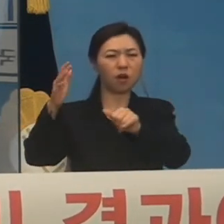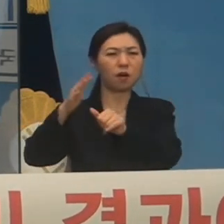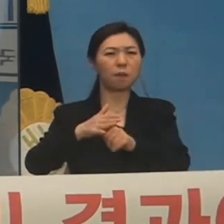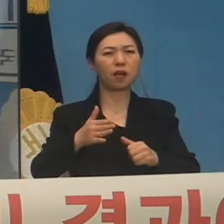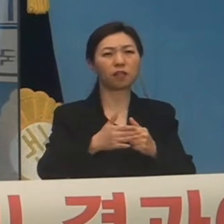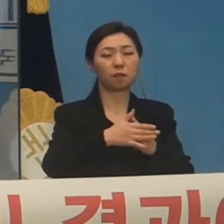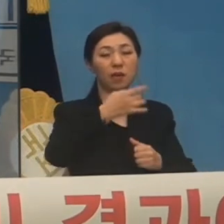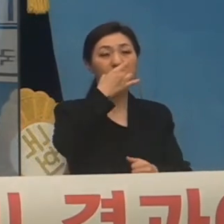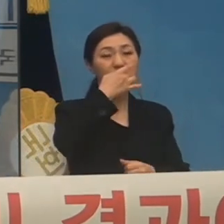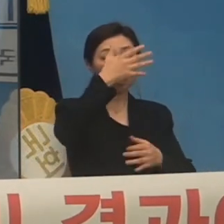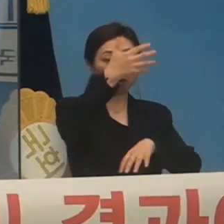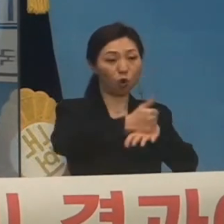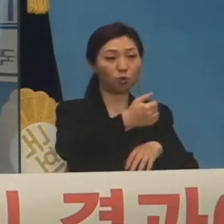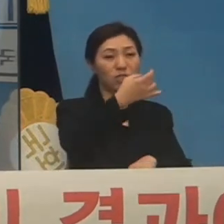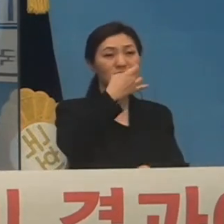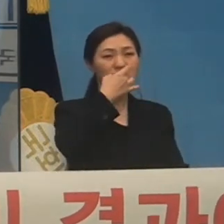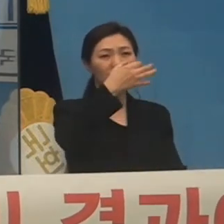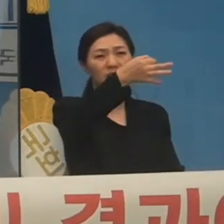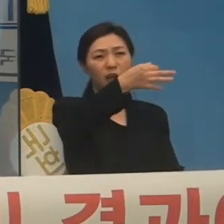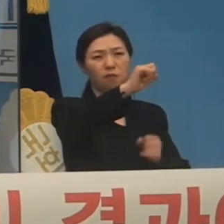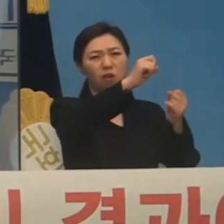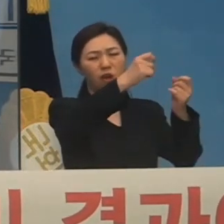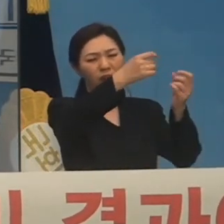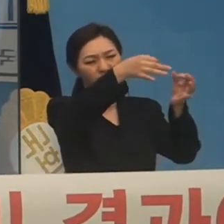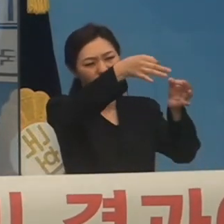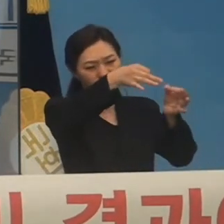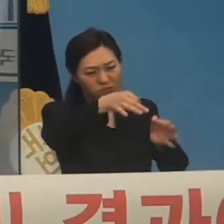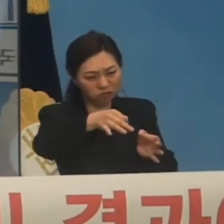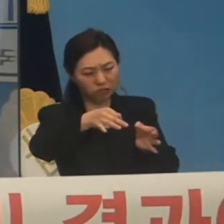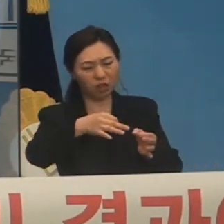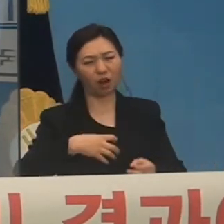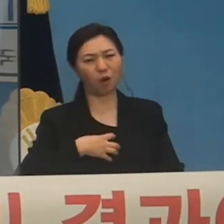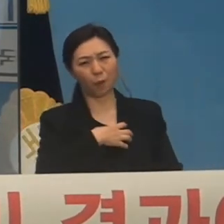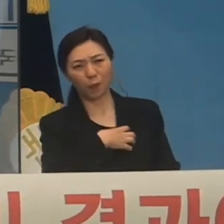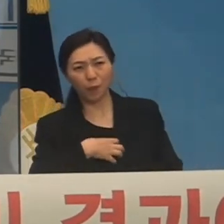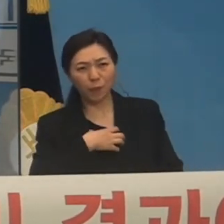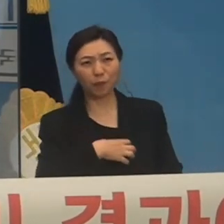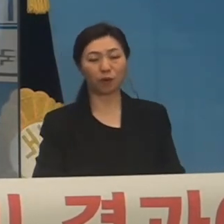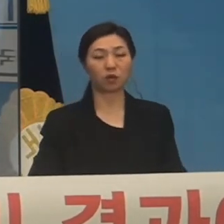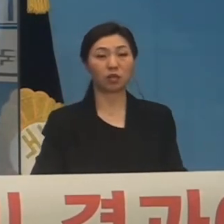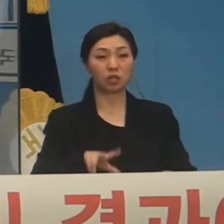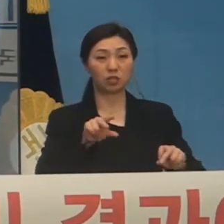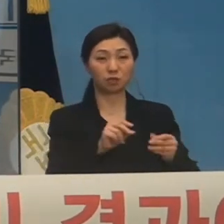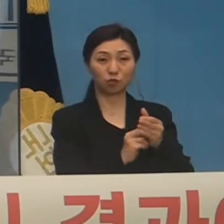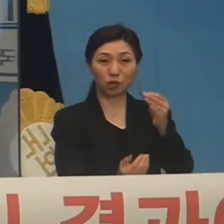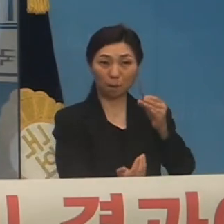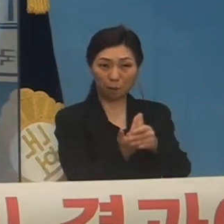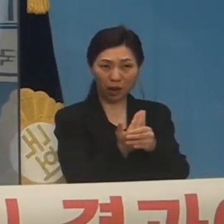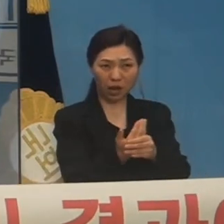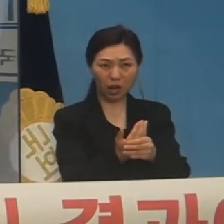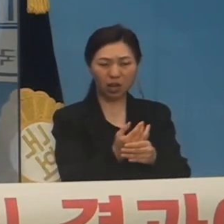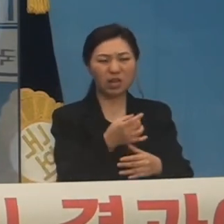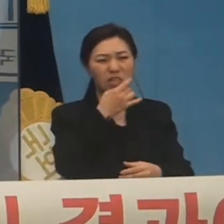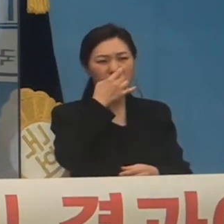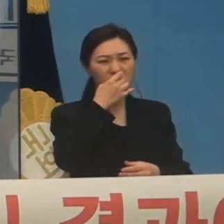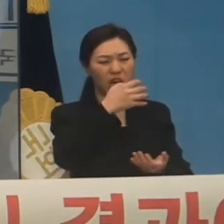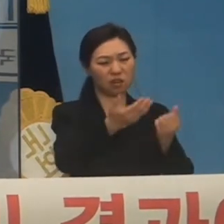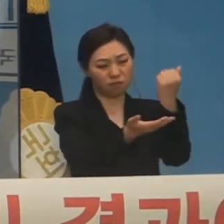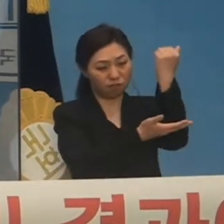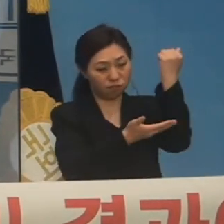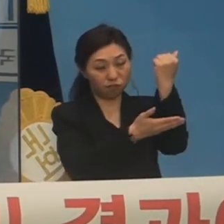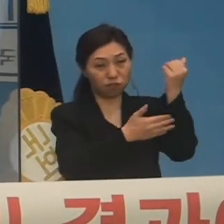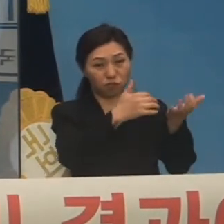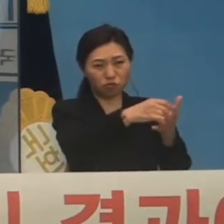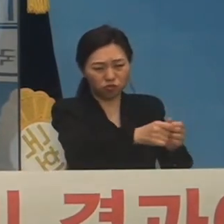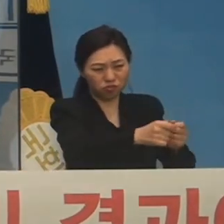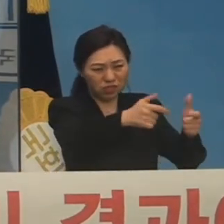추가 하락마저 우려됩니다. 따라서 이번 사태는 단순히 생산 과잉 문제가 아닌